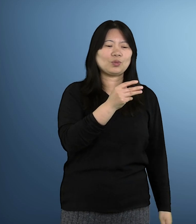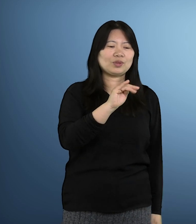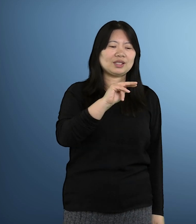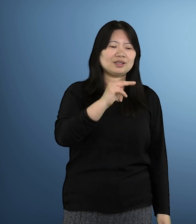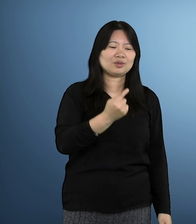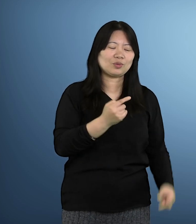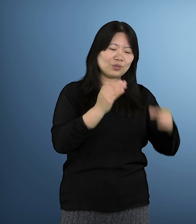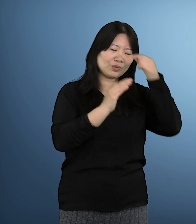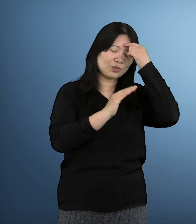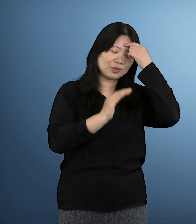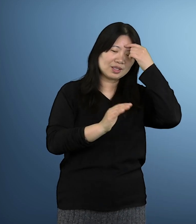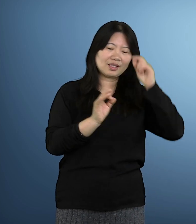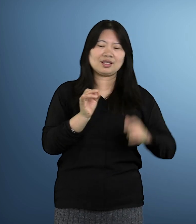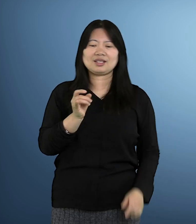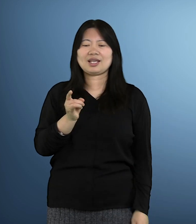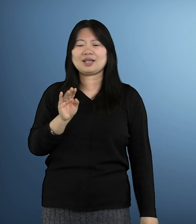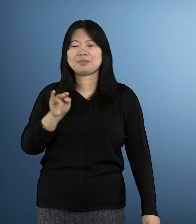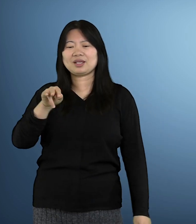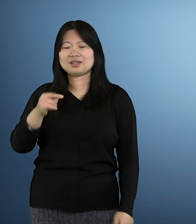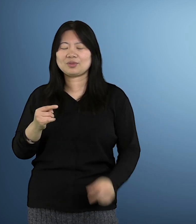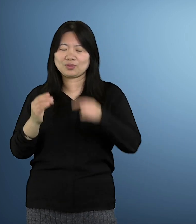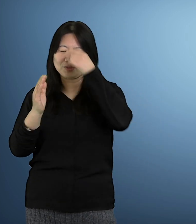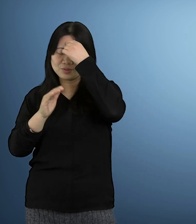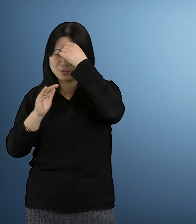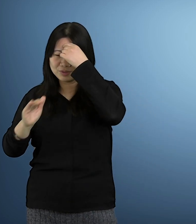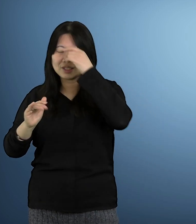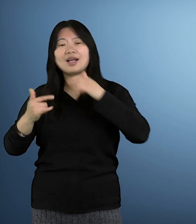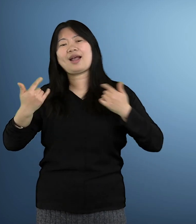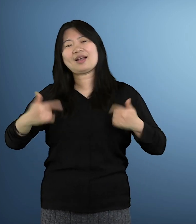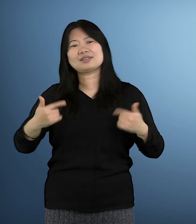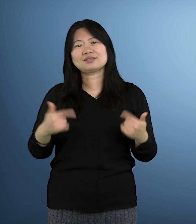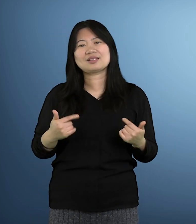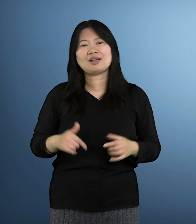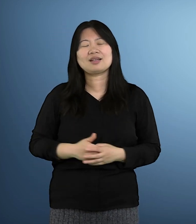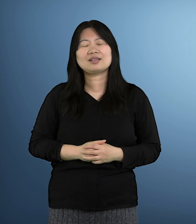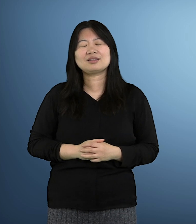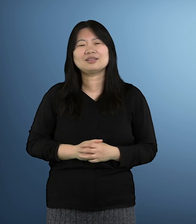교인들이든지 에베소 교인들이든지 항상